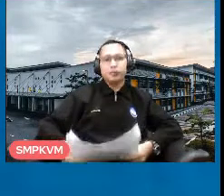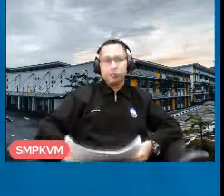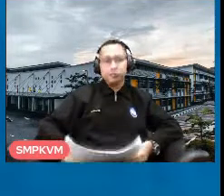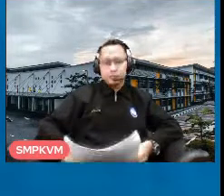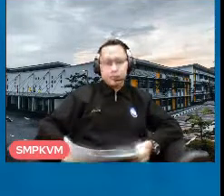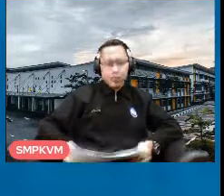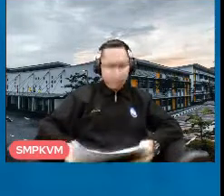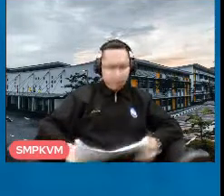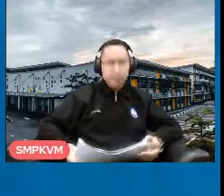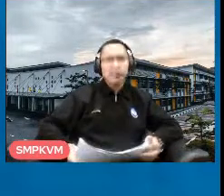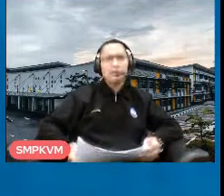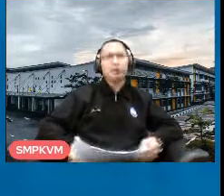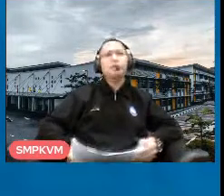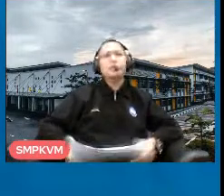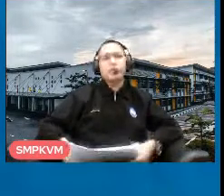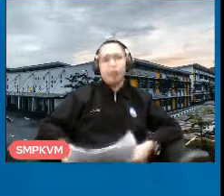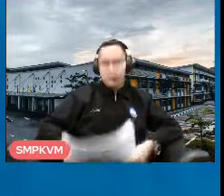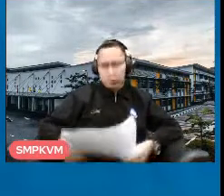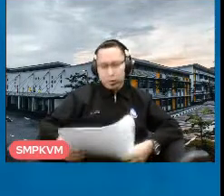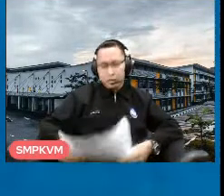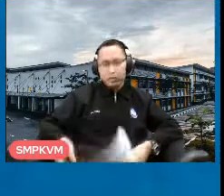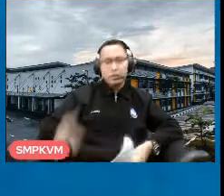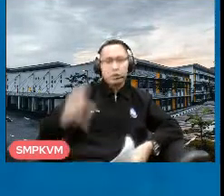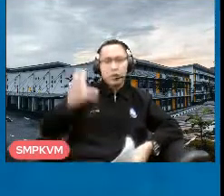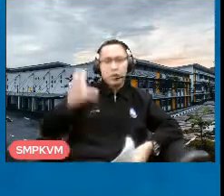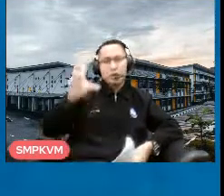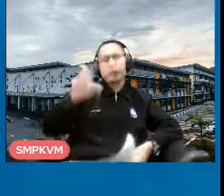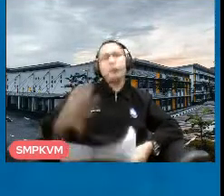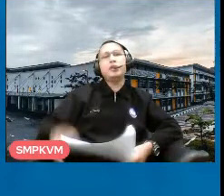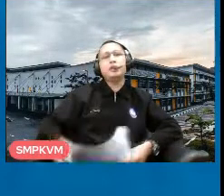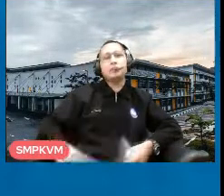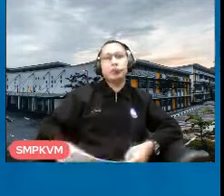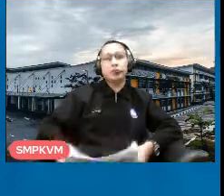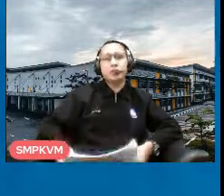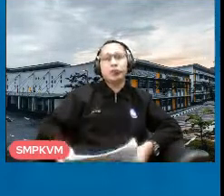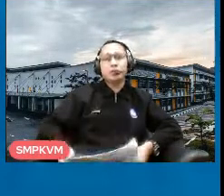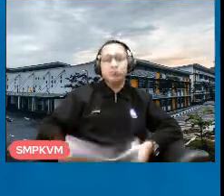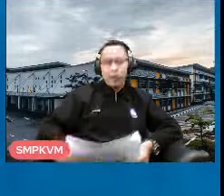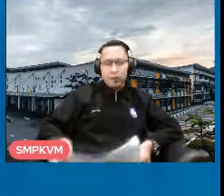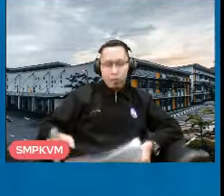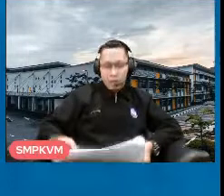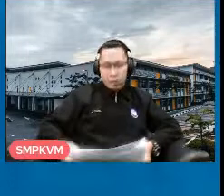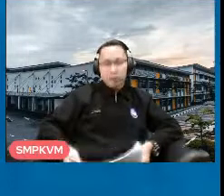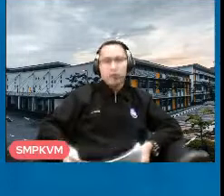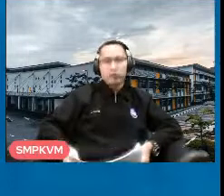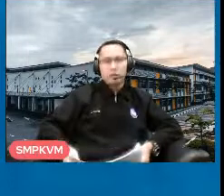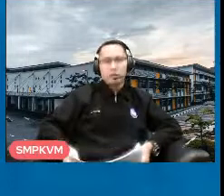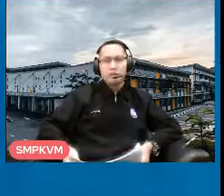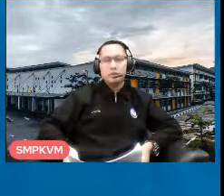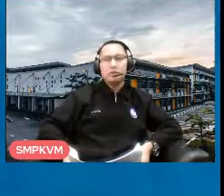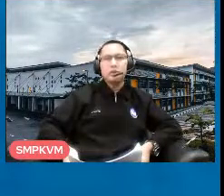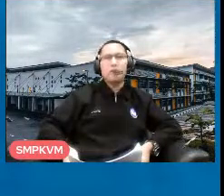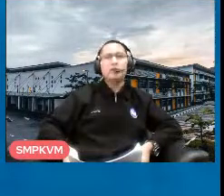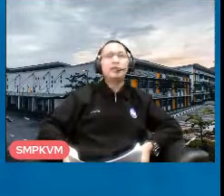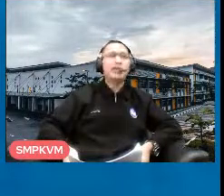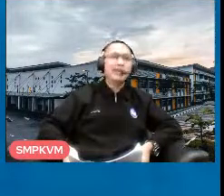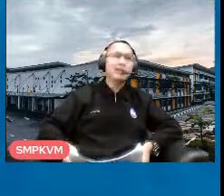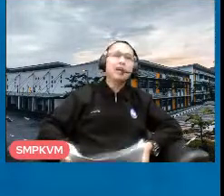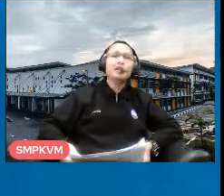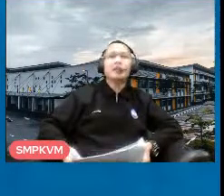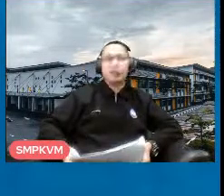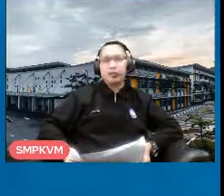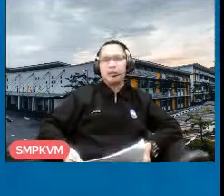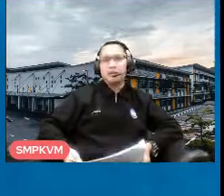tidak beres baik macam yaitu dalam agama pertama 22 benda Jalan peraturan yaitu buat yang disuruh dan